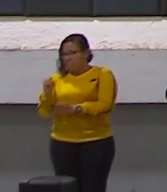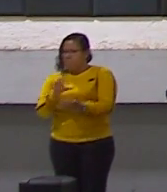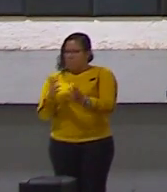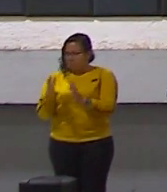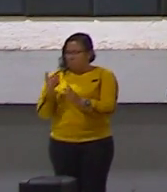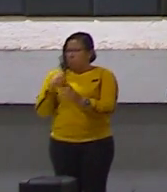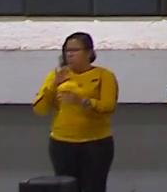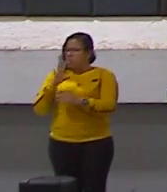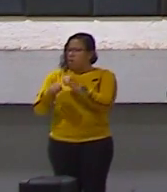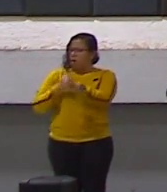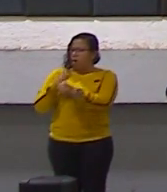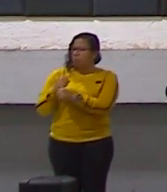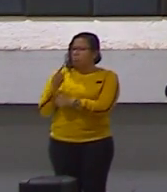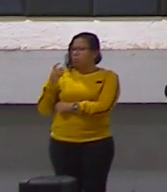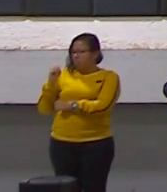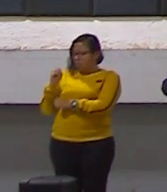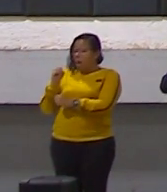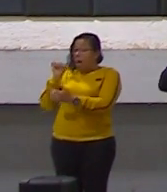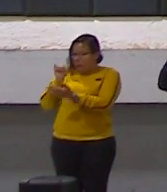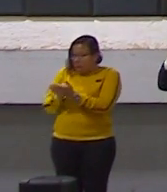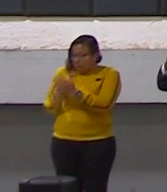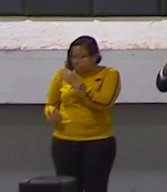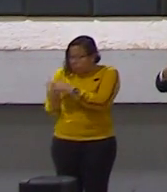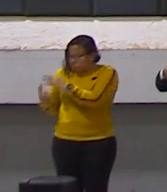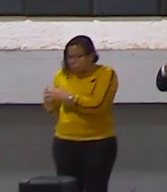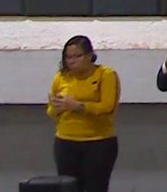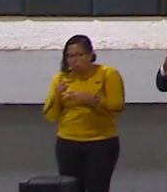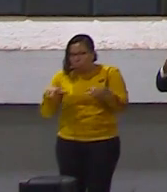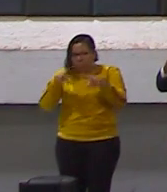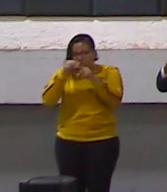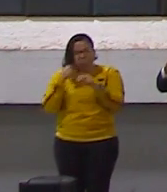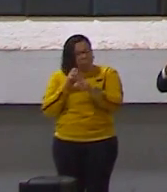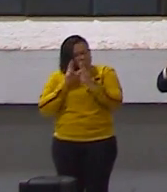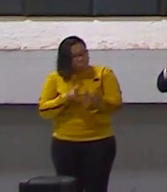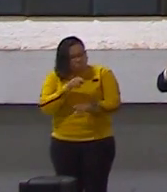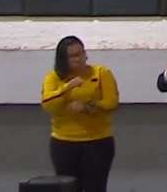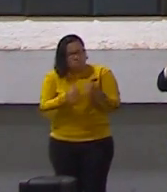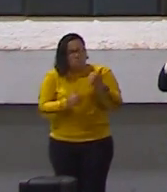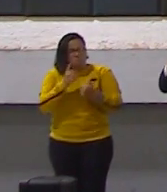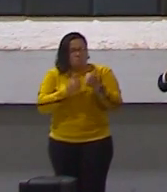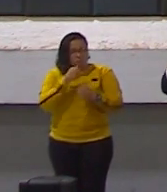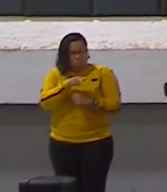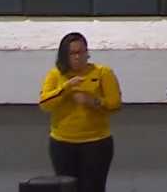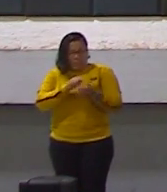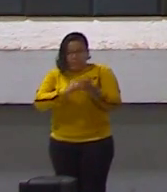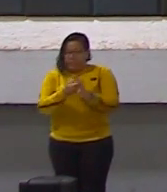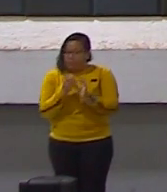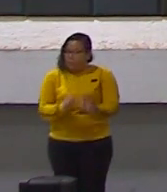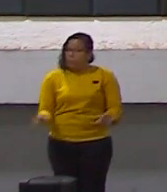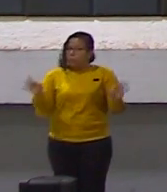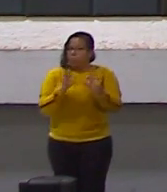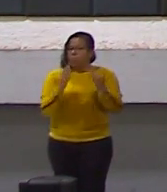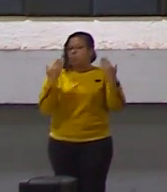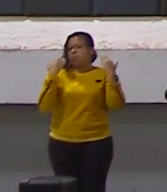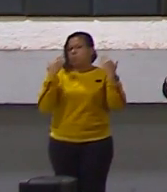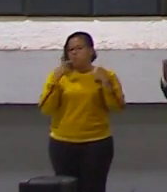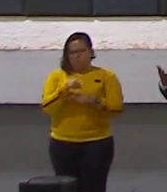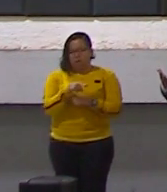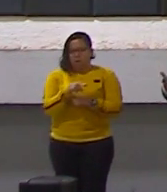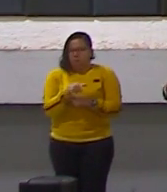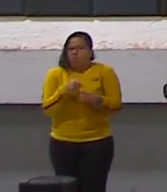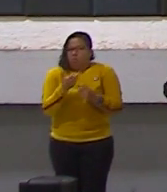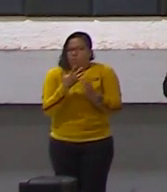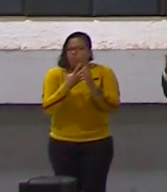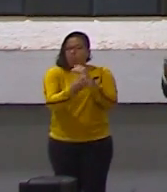casi años 60 la sociedad reconocía la importancia de la educación física por